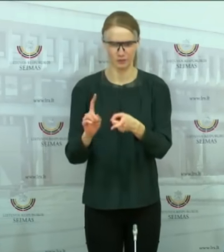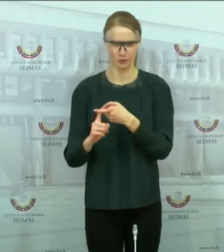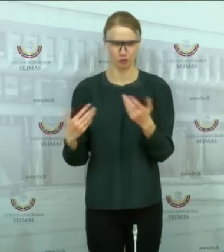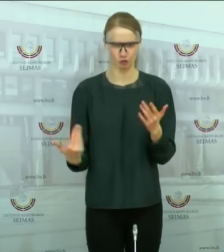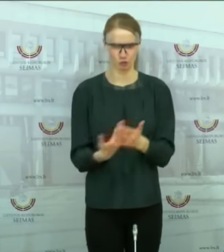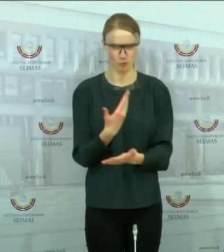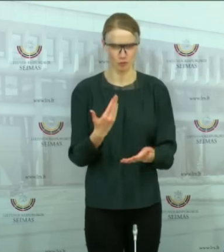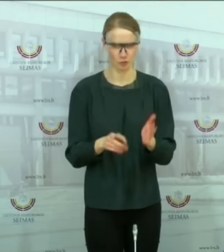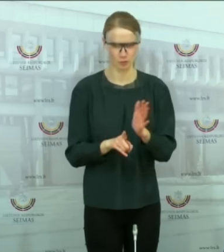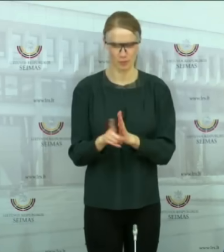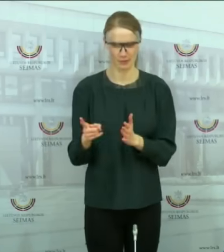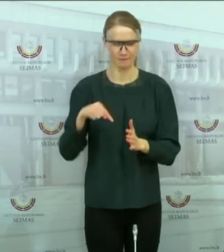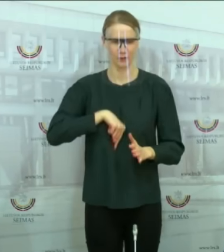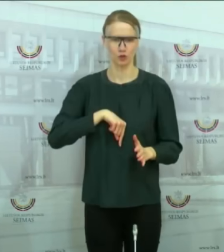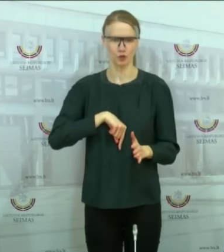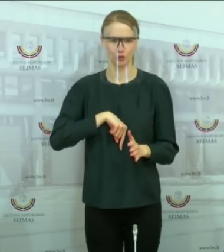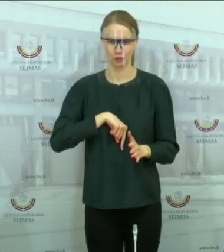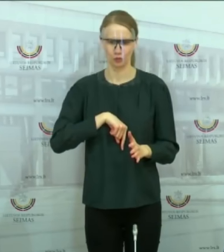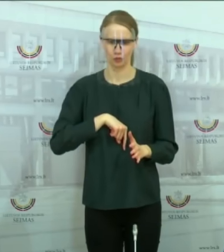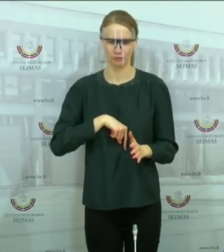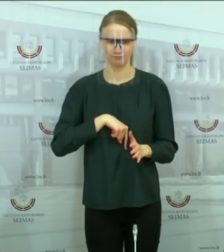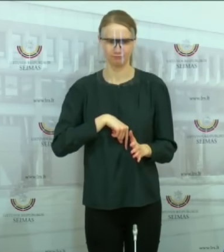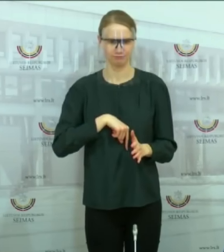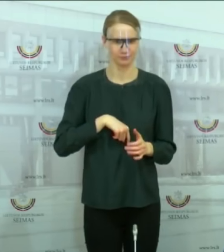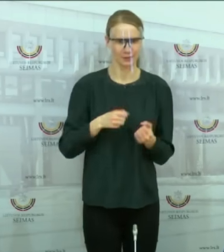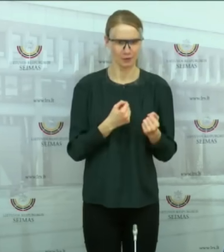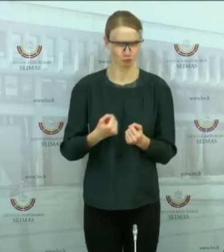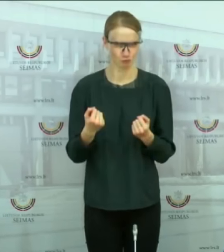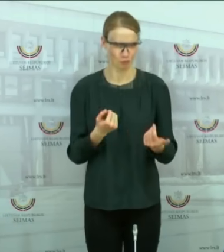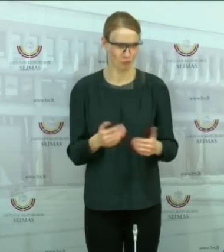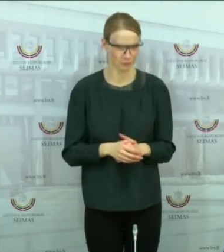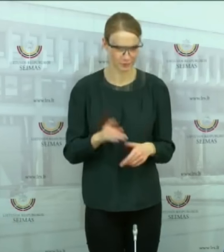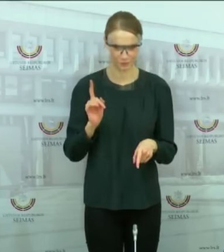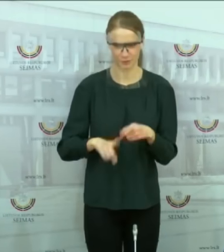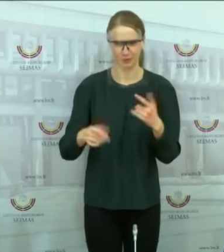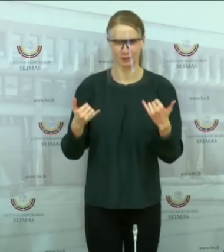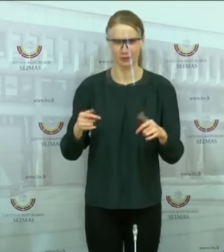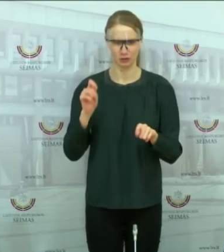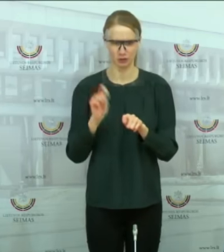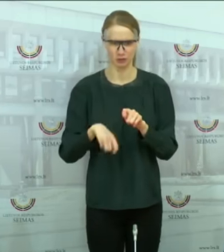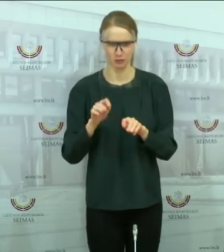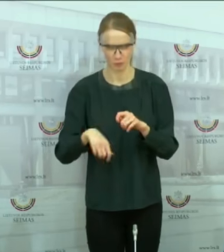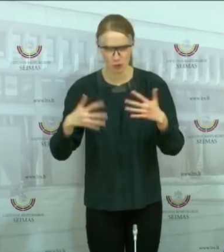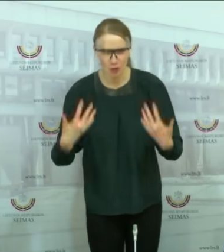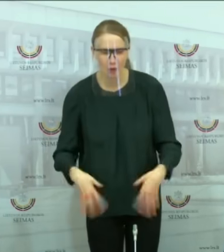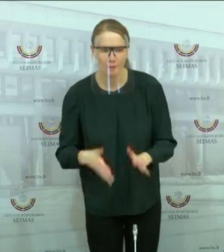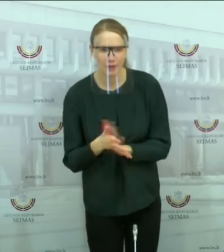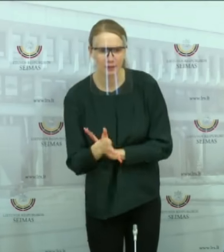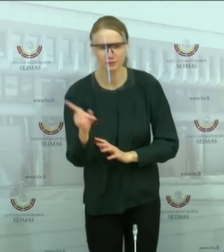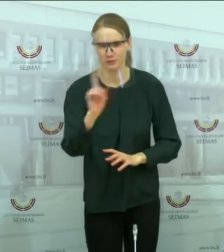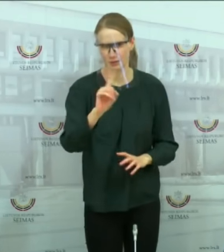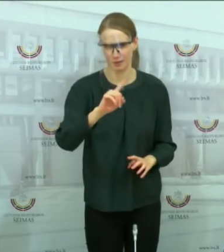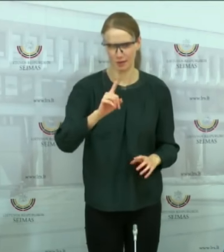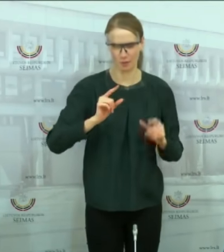Ir tapti nešiotojui, tai tas išsityrimas dar savaime nieko nereiškia, o imuniteto įrodymų